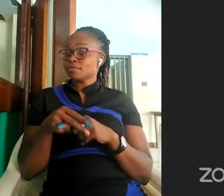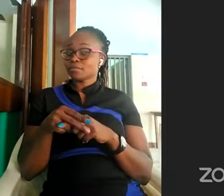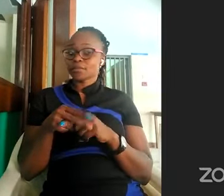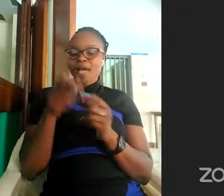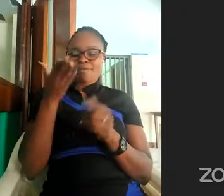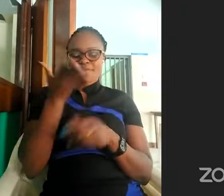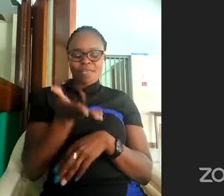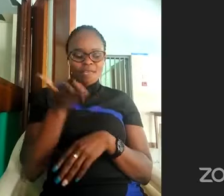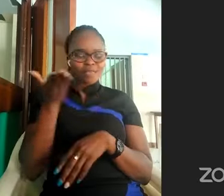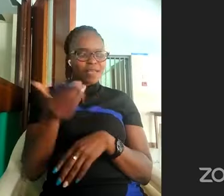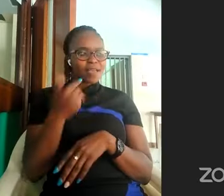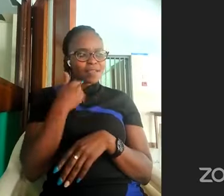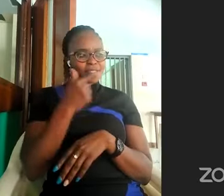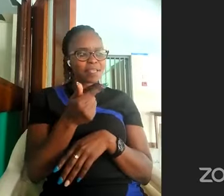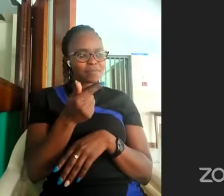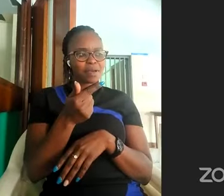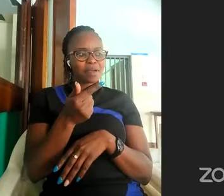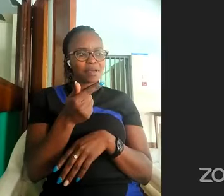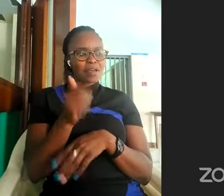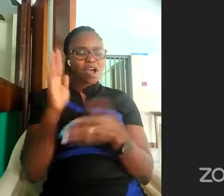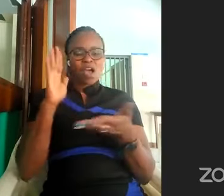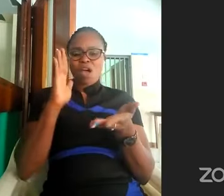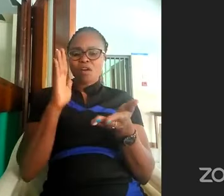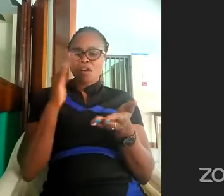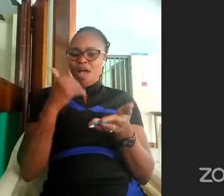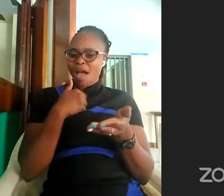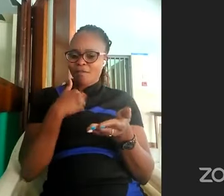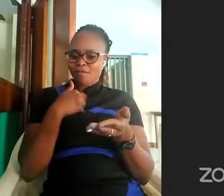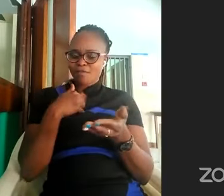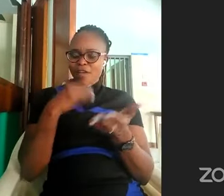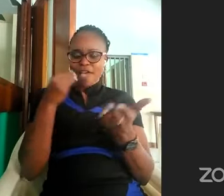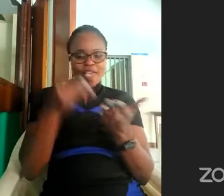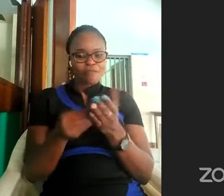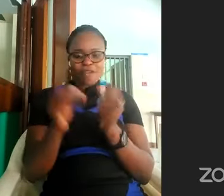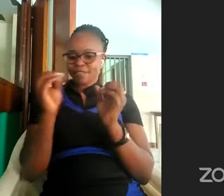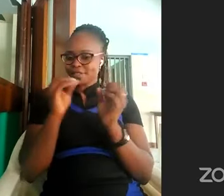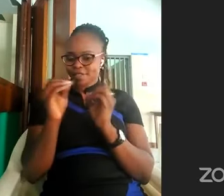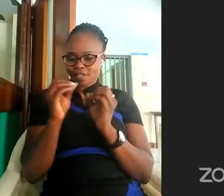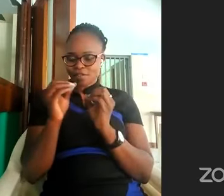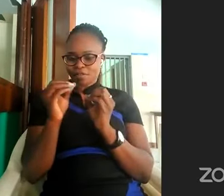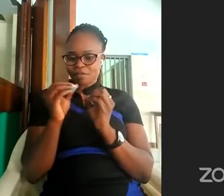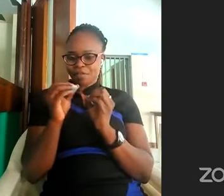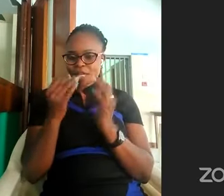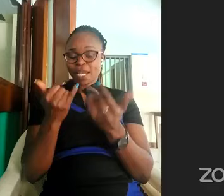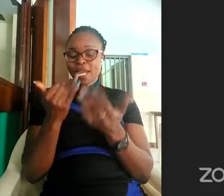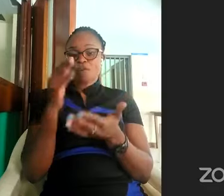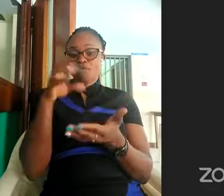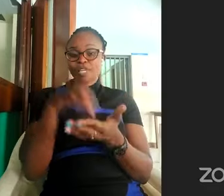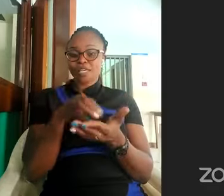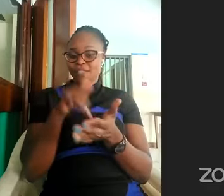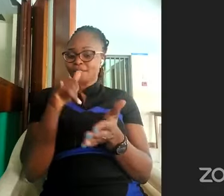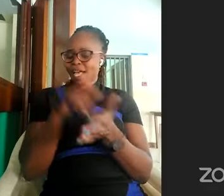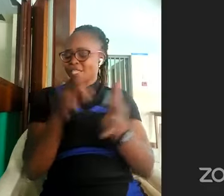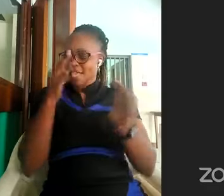tu, hakuna watu wa ushahidi, hakuna mashahidi ambao walishuhudia. So hiyo kesi kama singejitokeza kuja